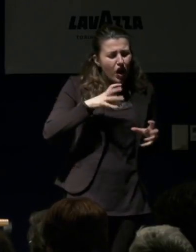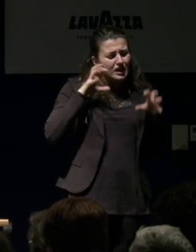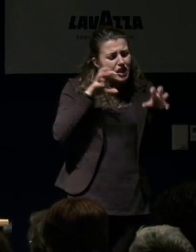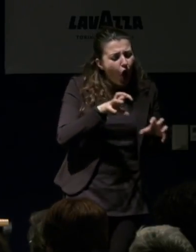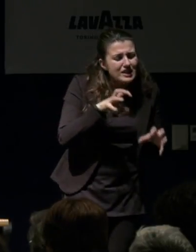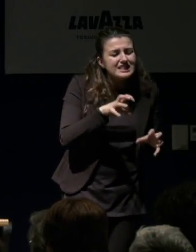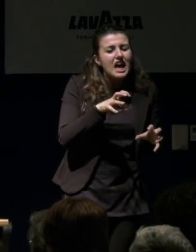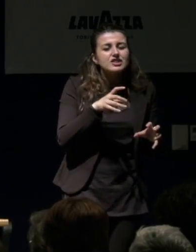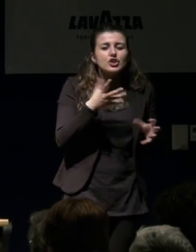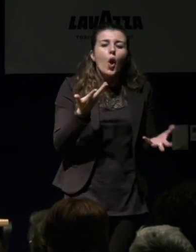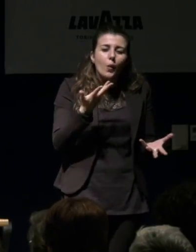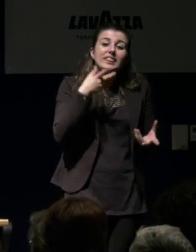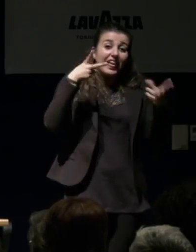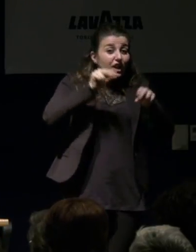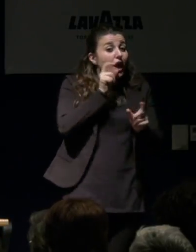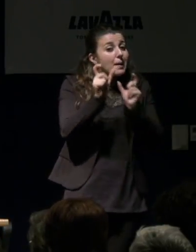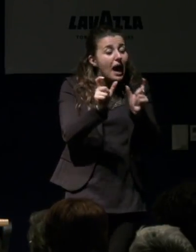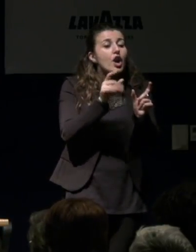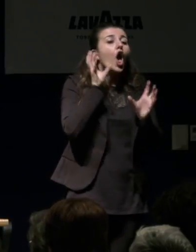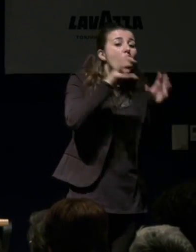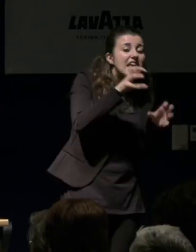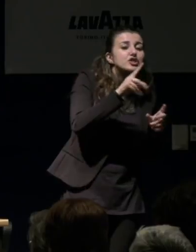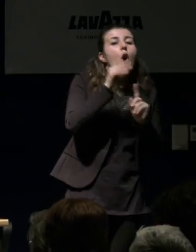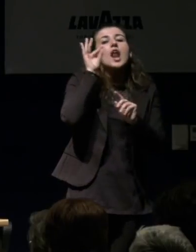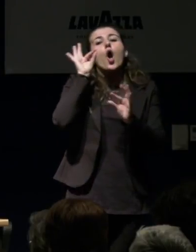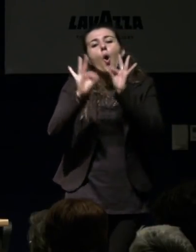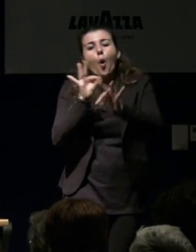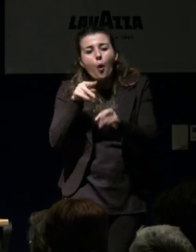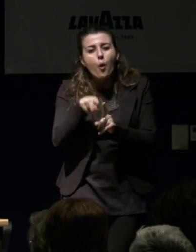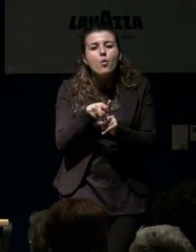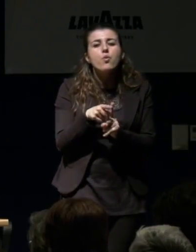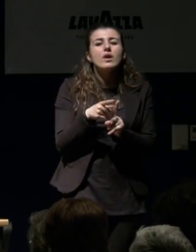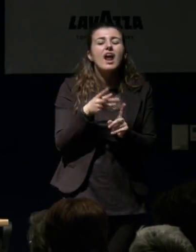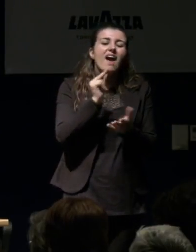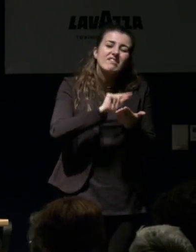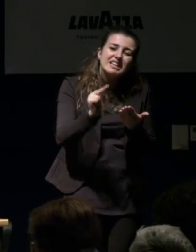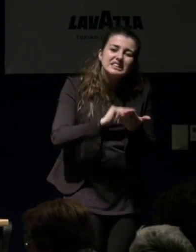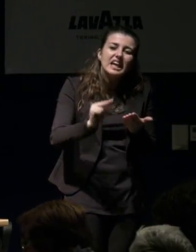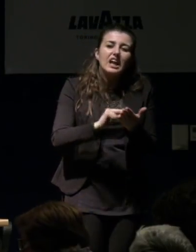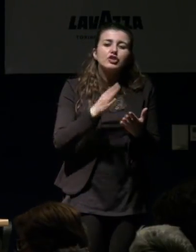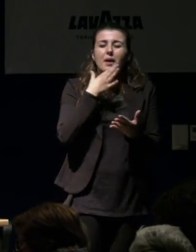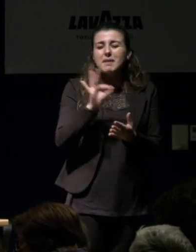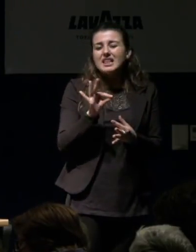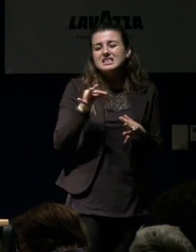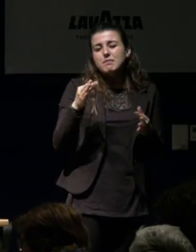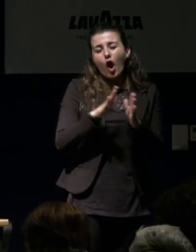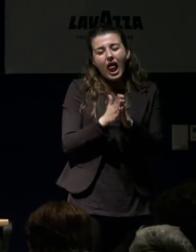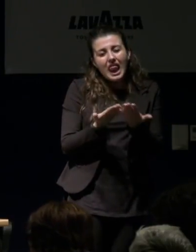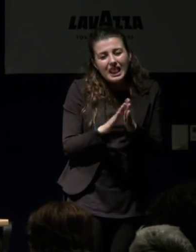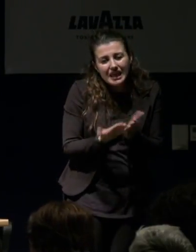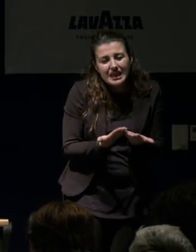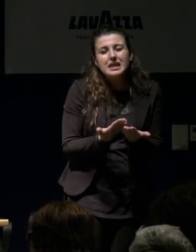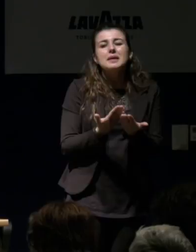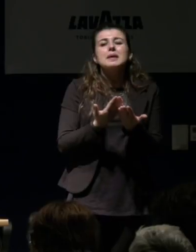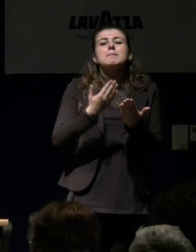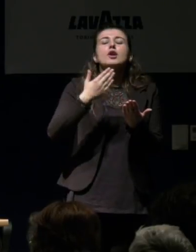ritornano usate parole cure ossessionerà tantissimi libri degli altri aveva scritto la postfazione di un bellissimo libro senza parole di armin